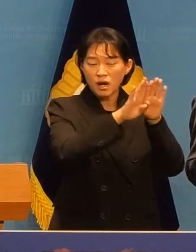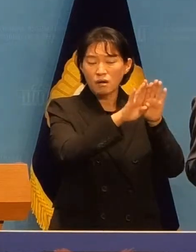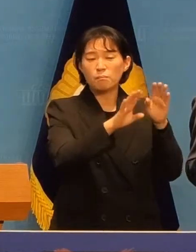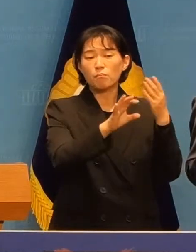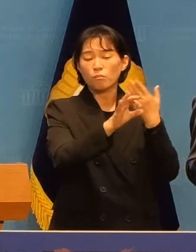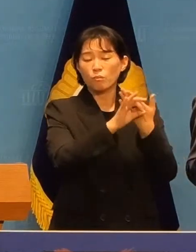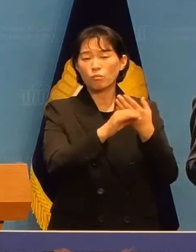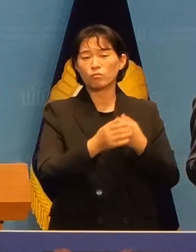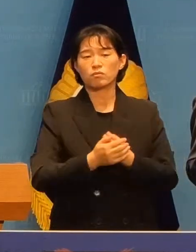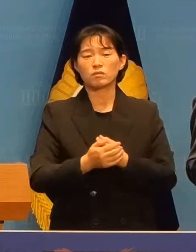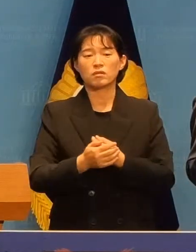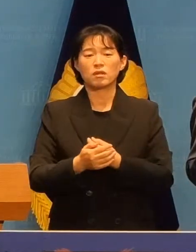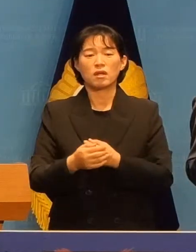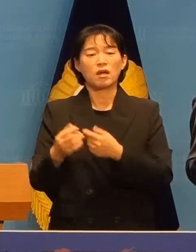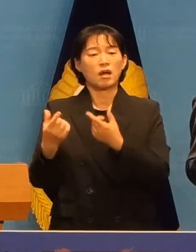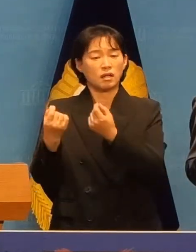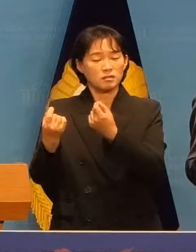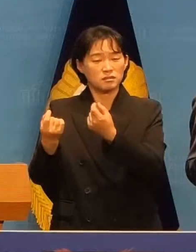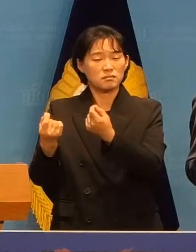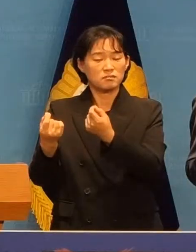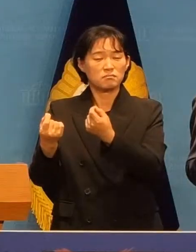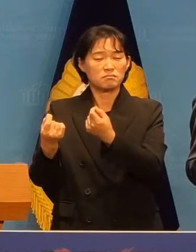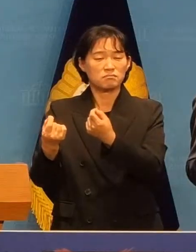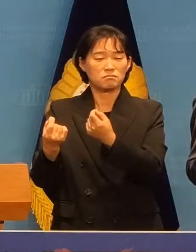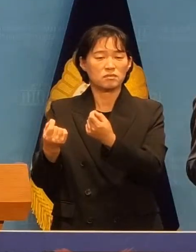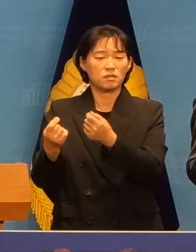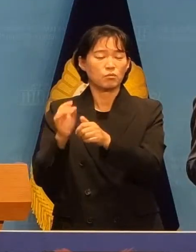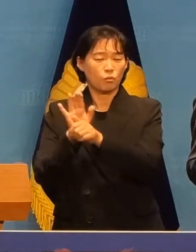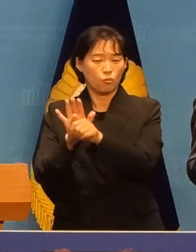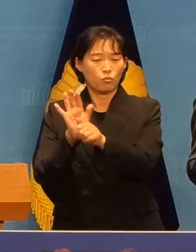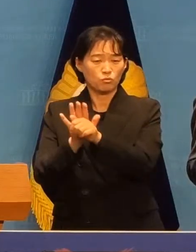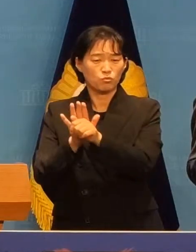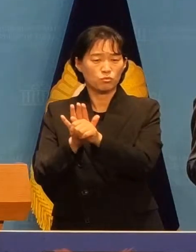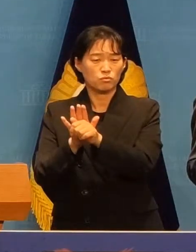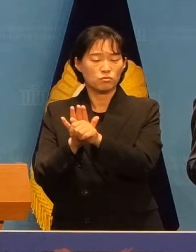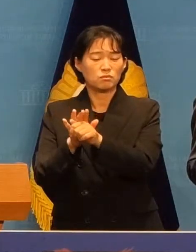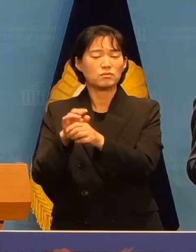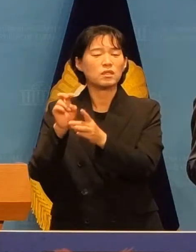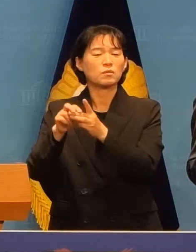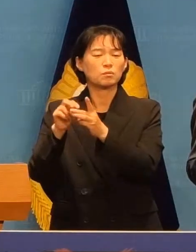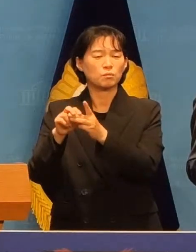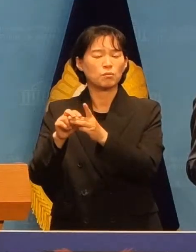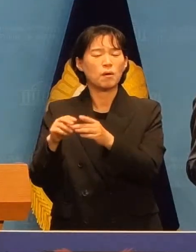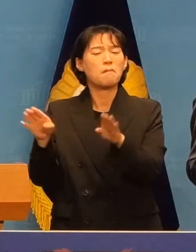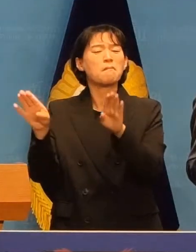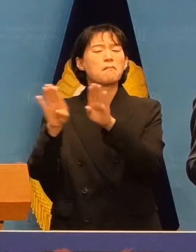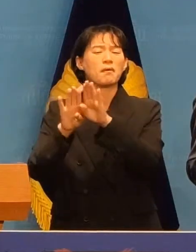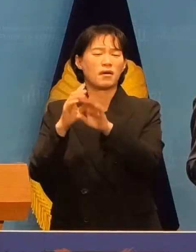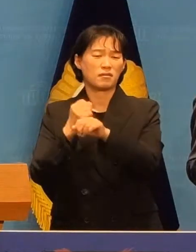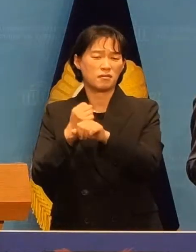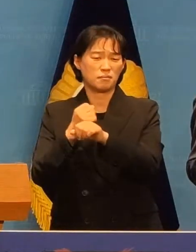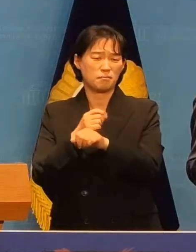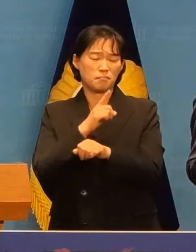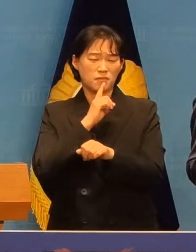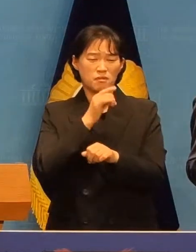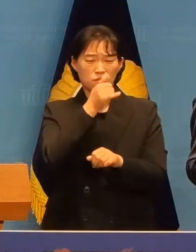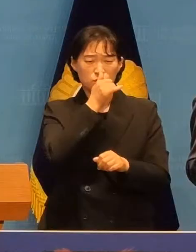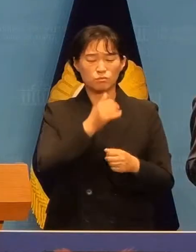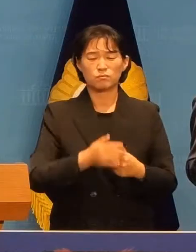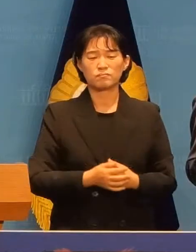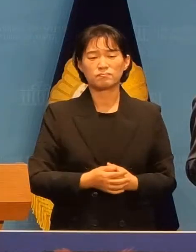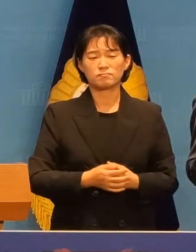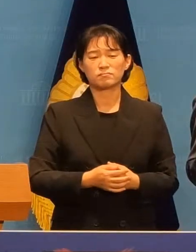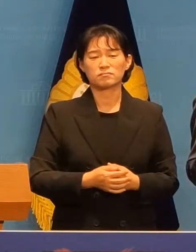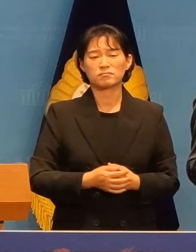협력정비센터도 곧 문을 닫게 될 것이다. 절규하고 계십니다. 대표해서